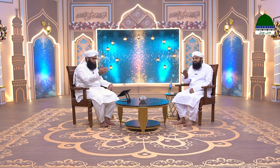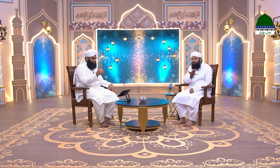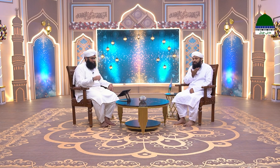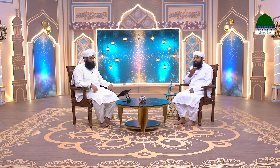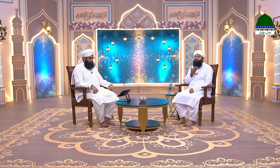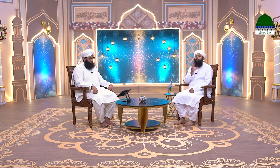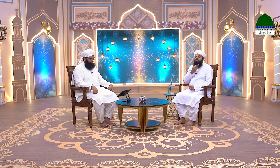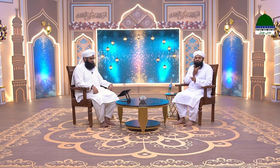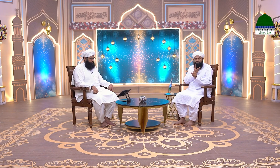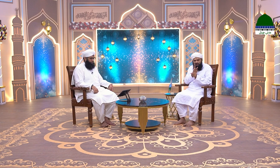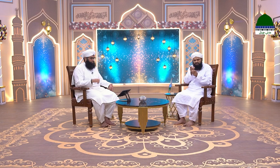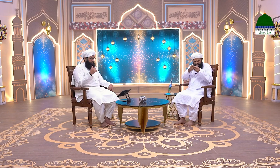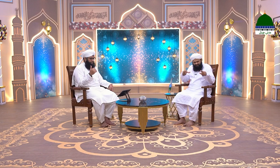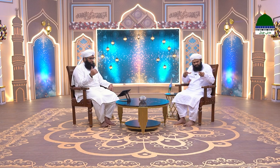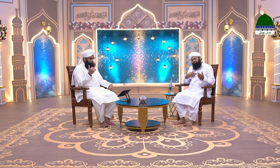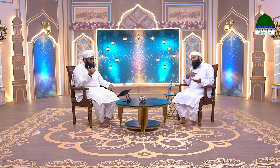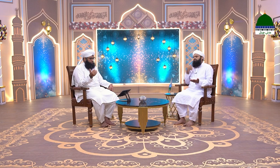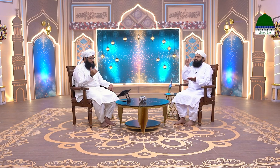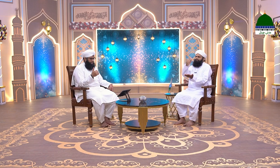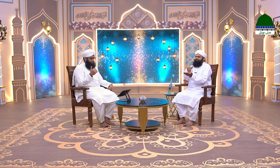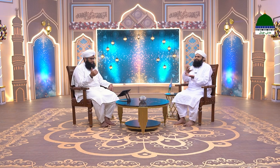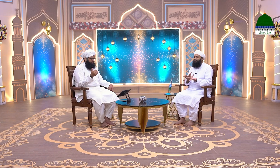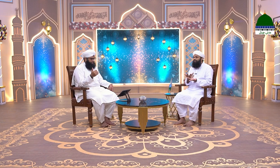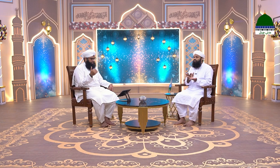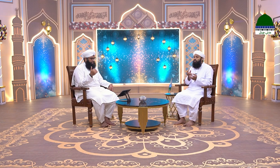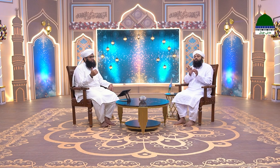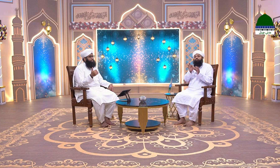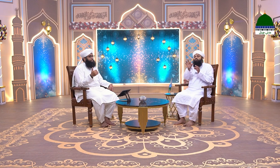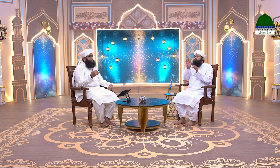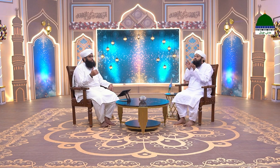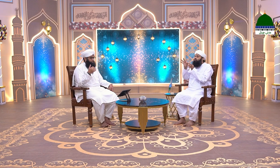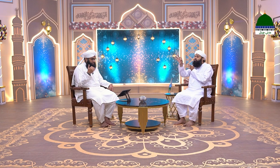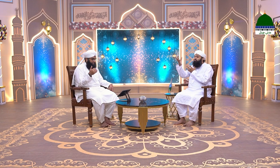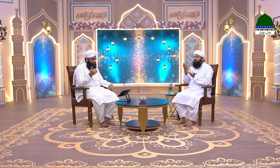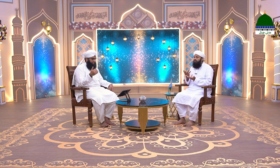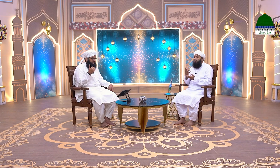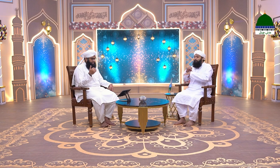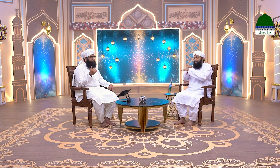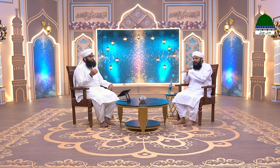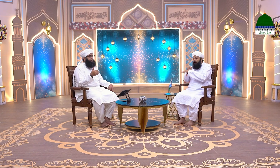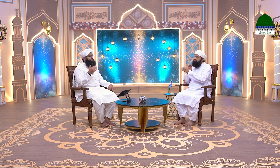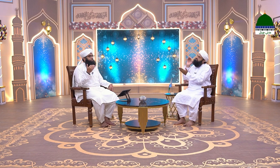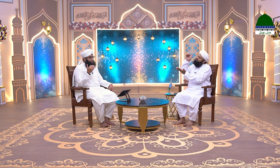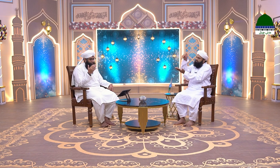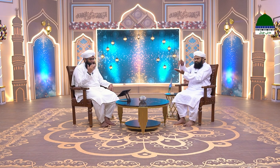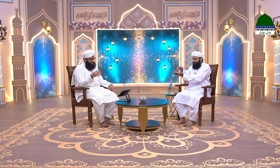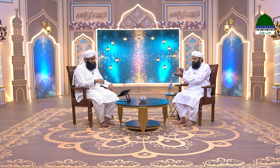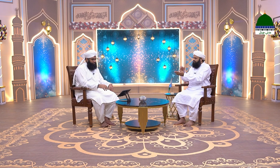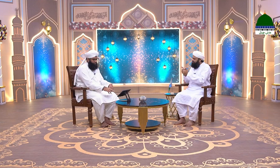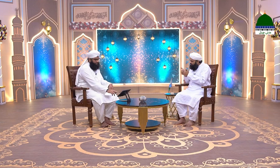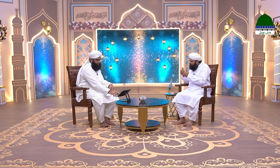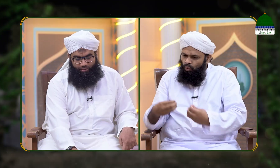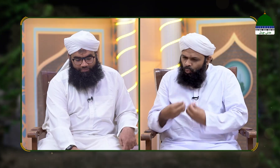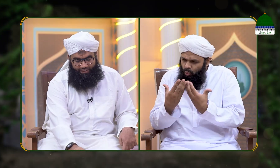دعوت قبول فرماتے۔ مدینے کے دور دراز مقامات پر رہنے والے مریضوں کی عیادت کے لیے تشریف لے